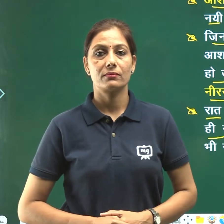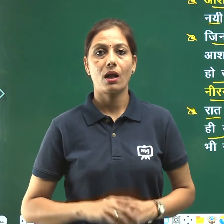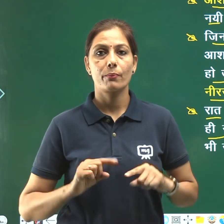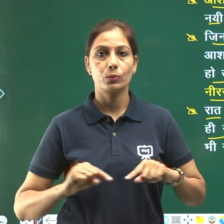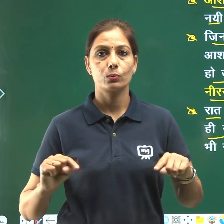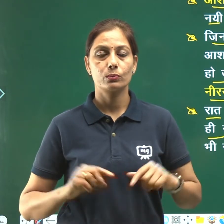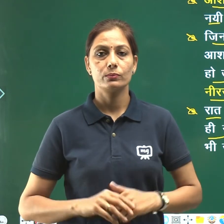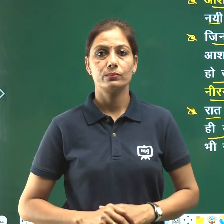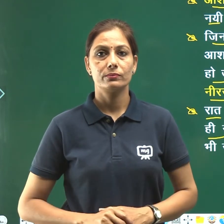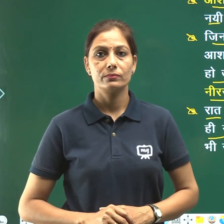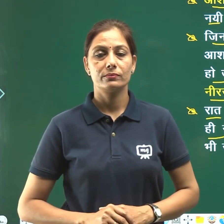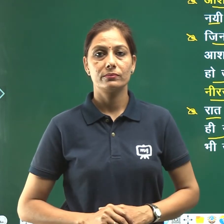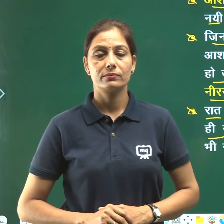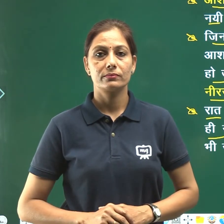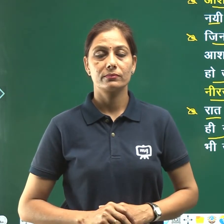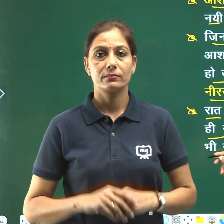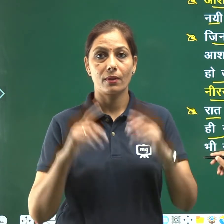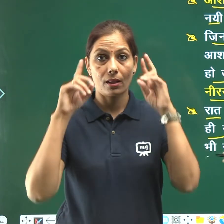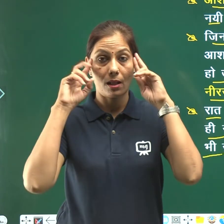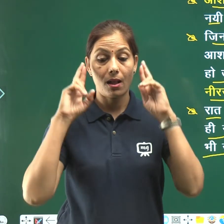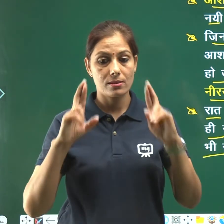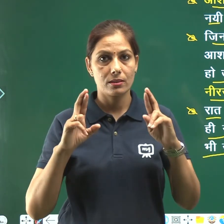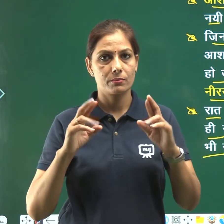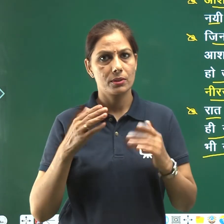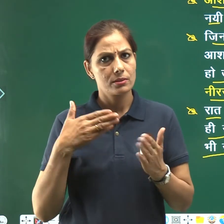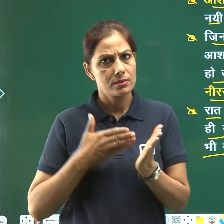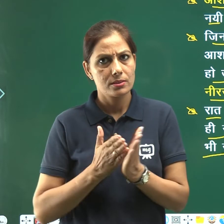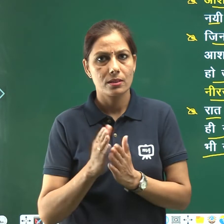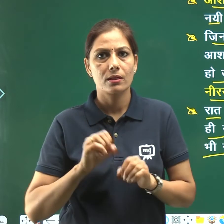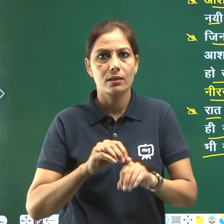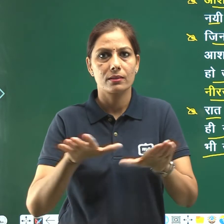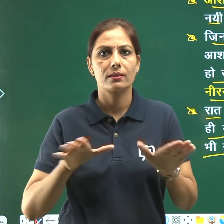अपितु आशा का भी संचार करती है।